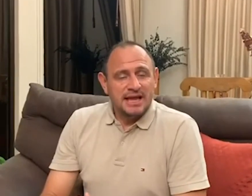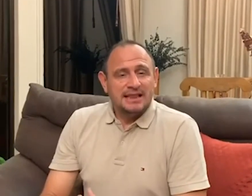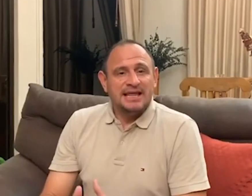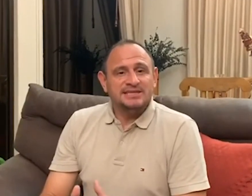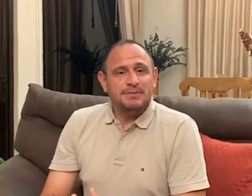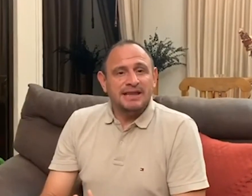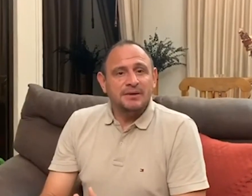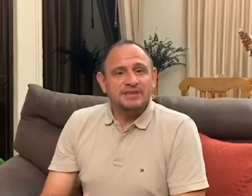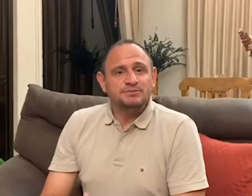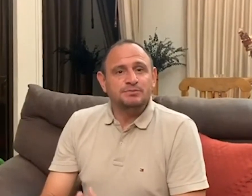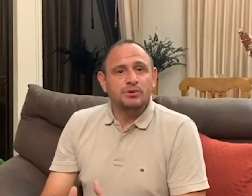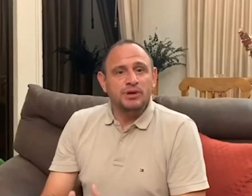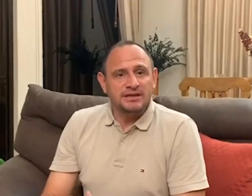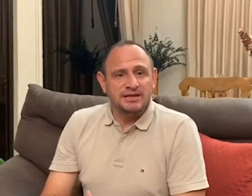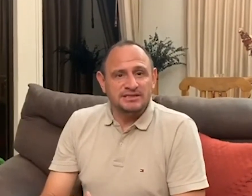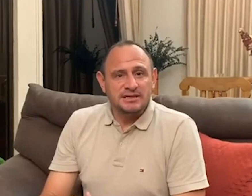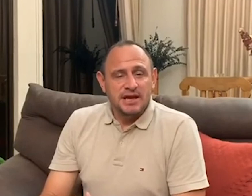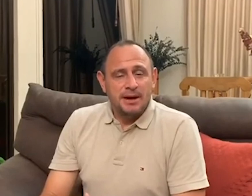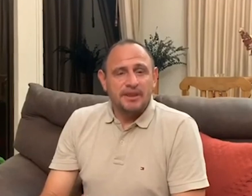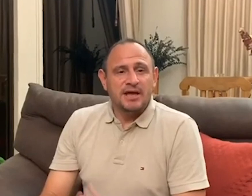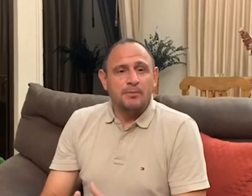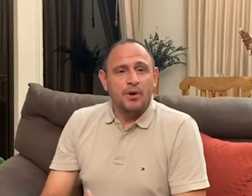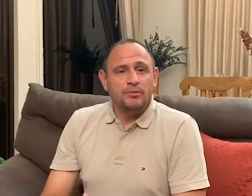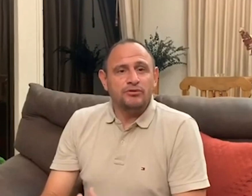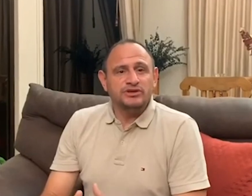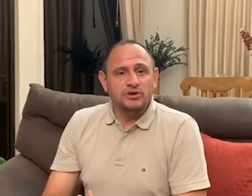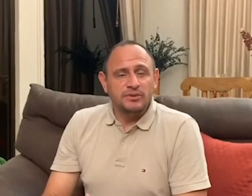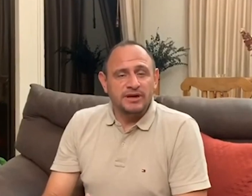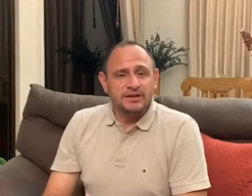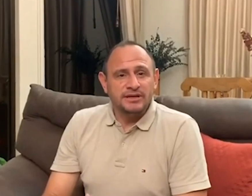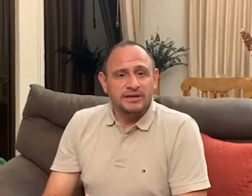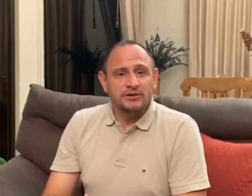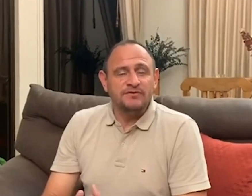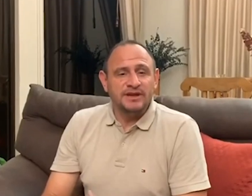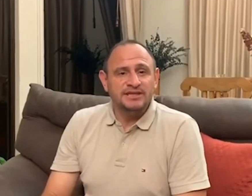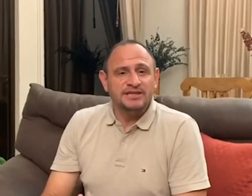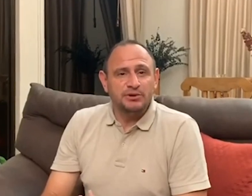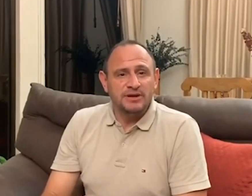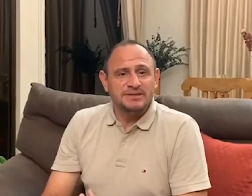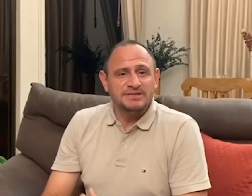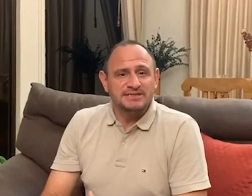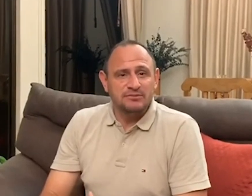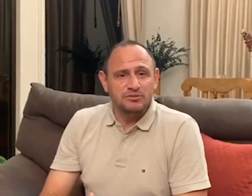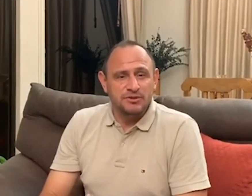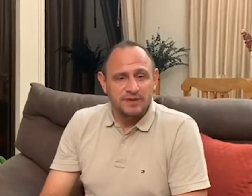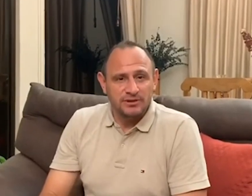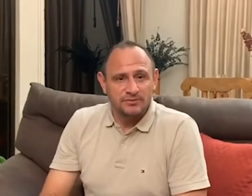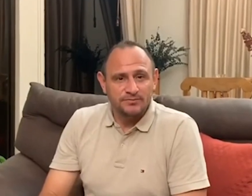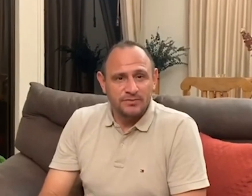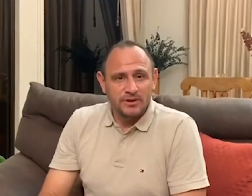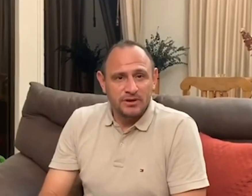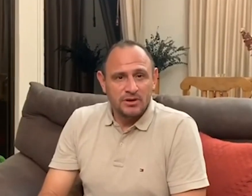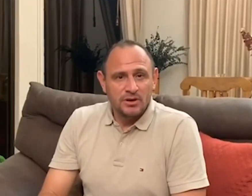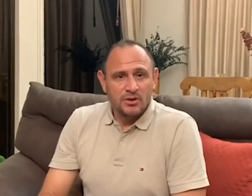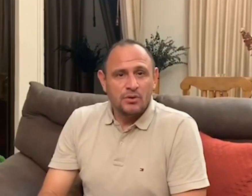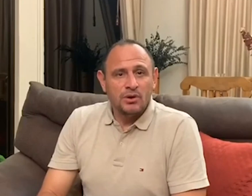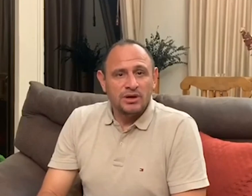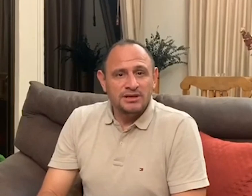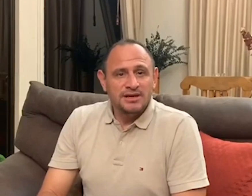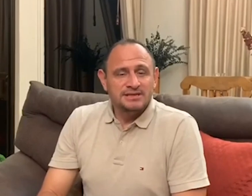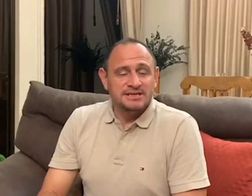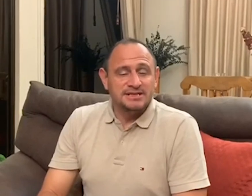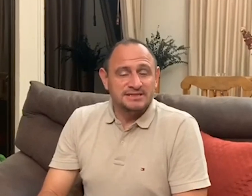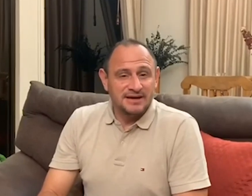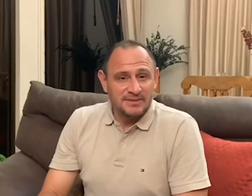ustedes las palabras prudentes para que podamos resolver los diferentes problemas que estamos viviendo.